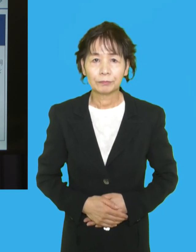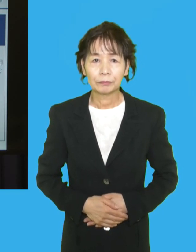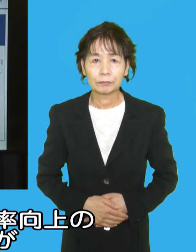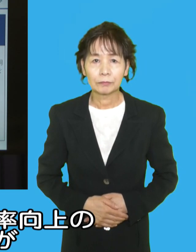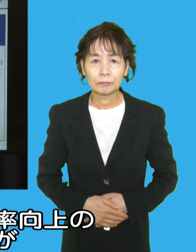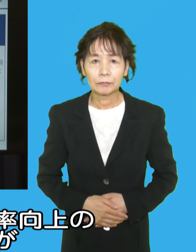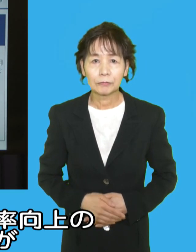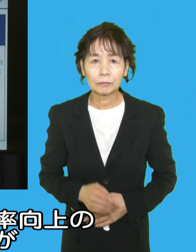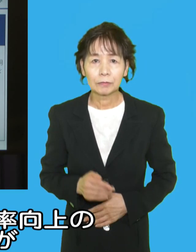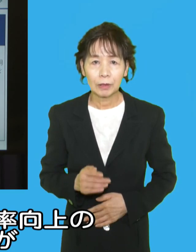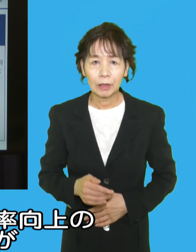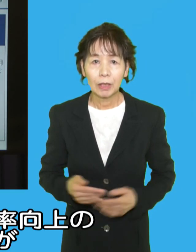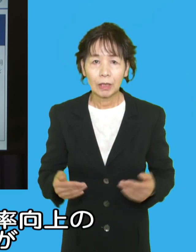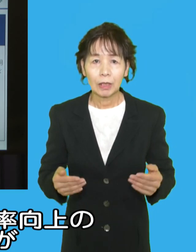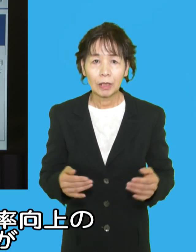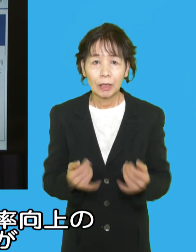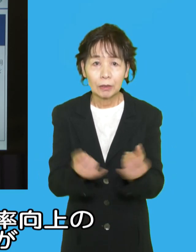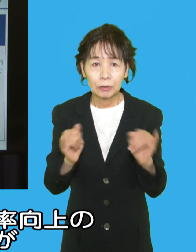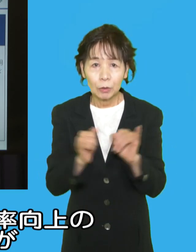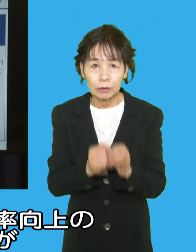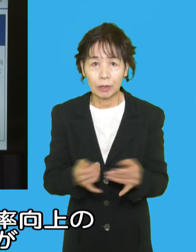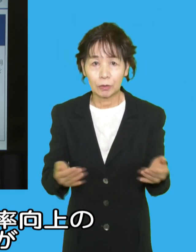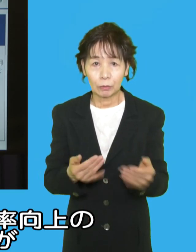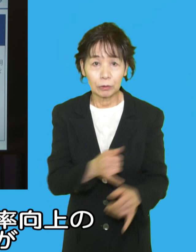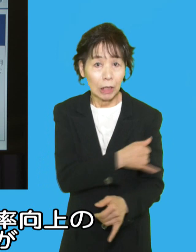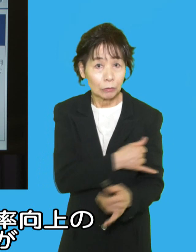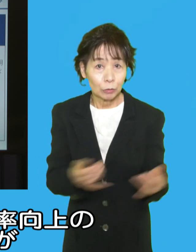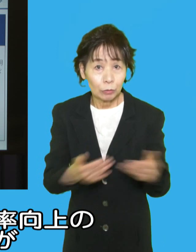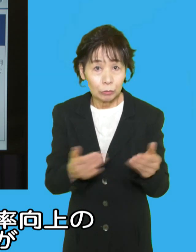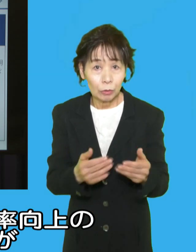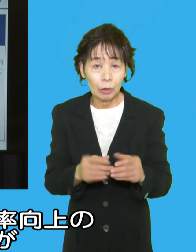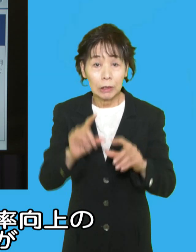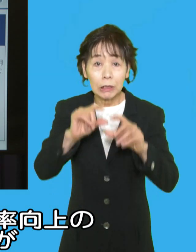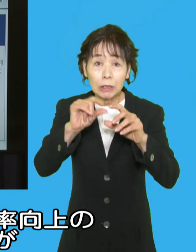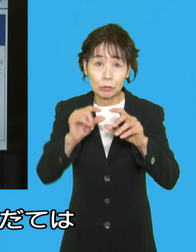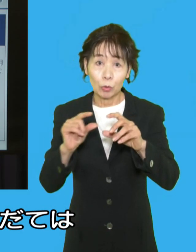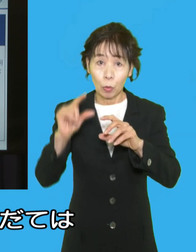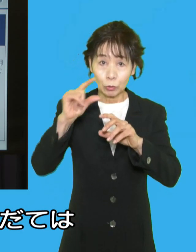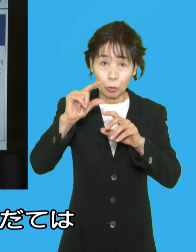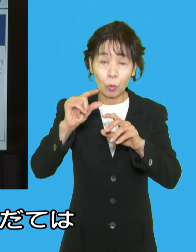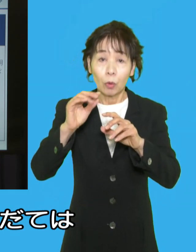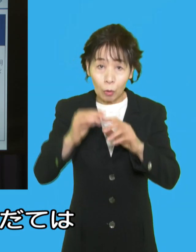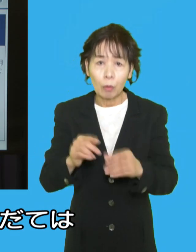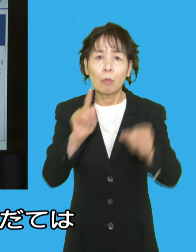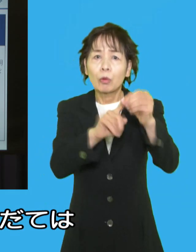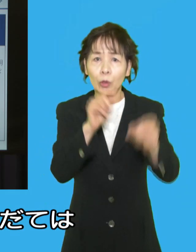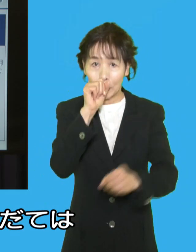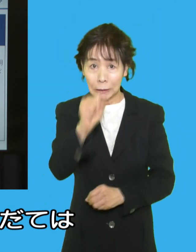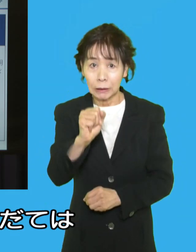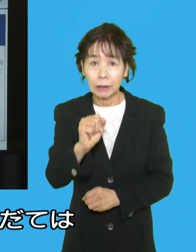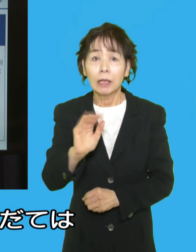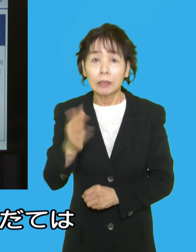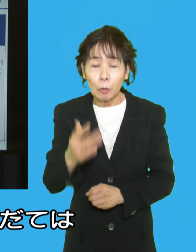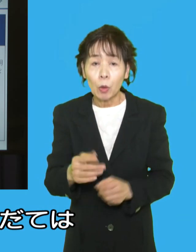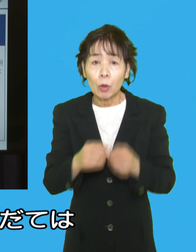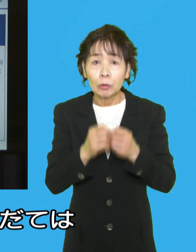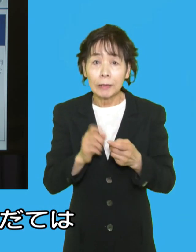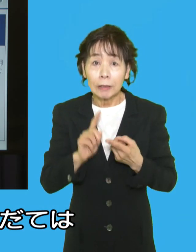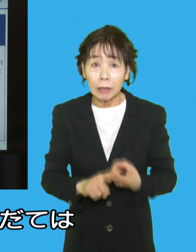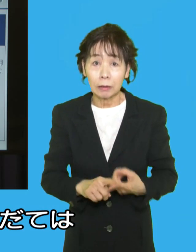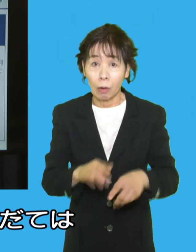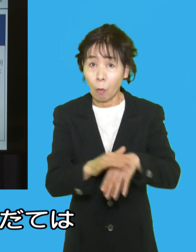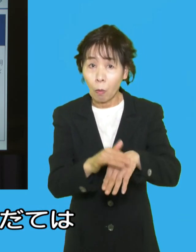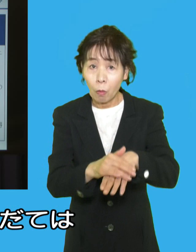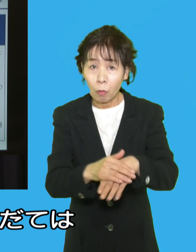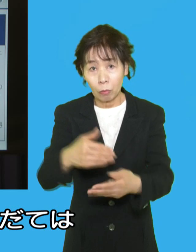この女性職員の役職比率向上とか目標はいいと思うんですけれども、そのために具体的な手立てっていうのがあん